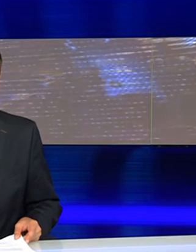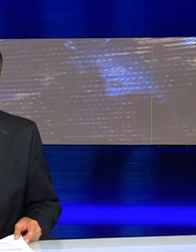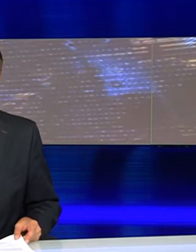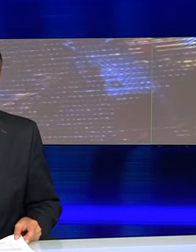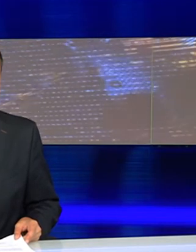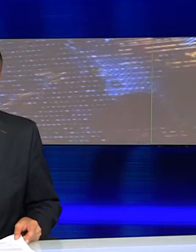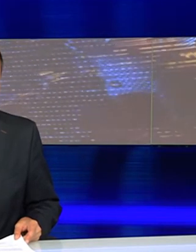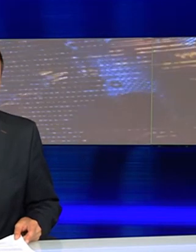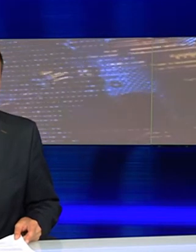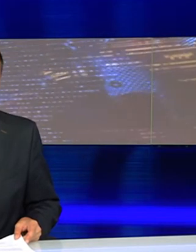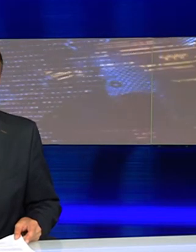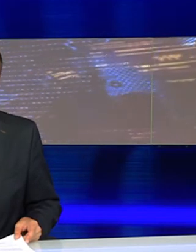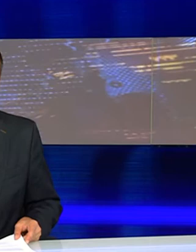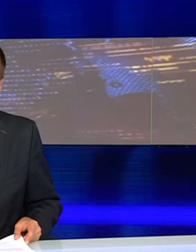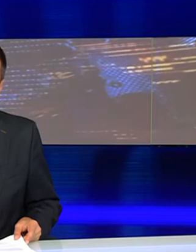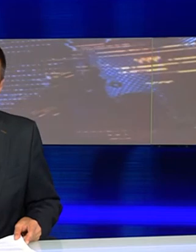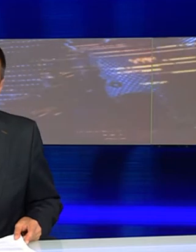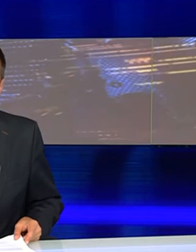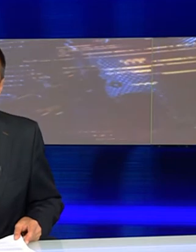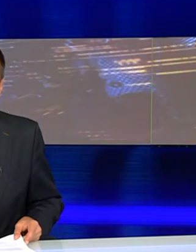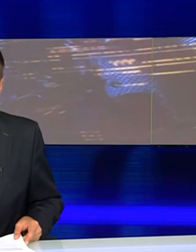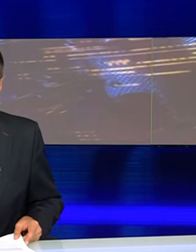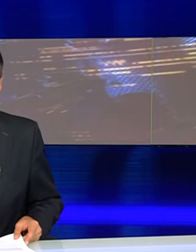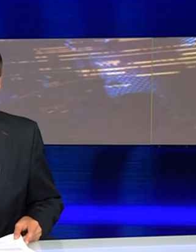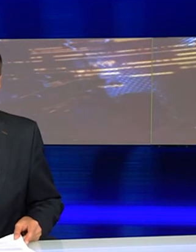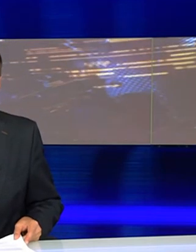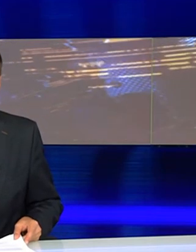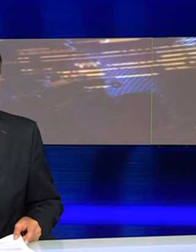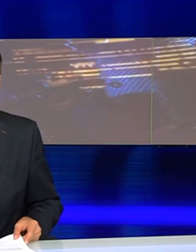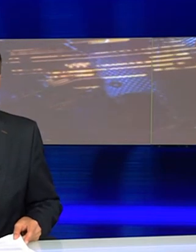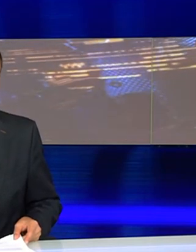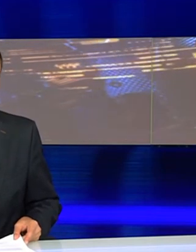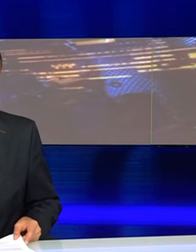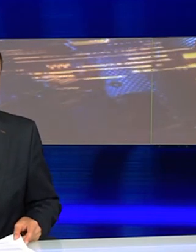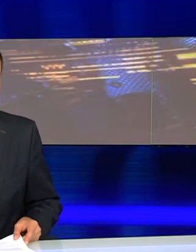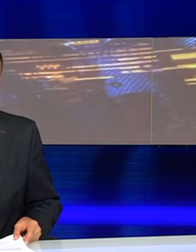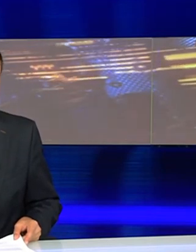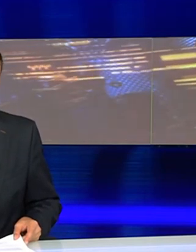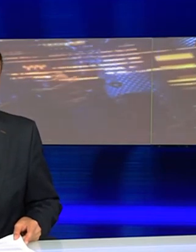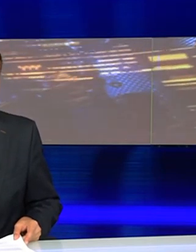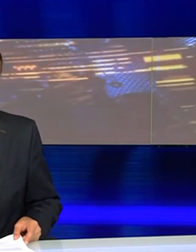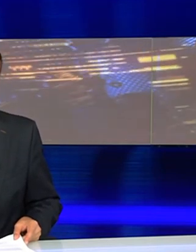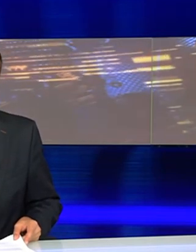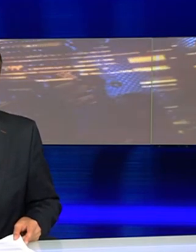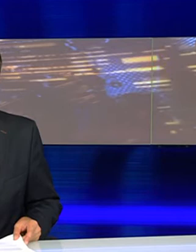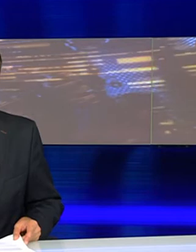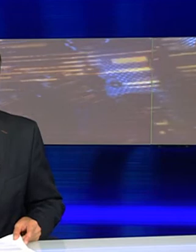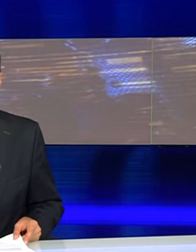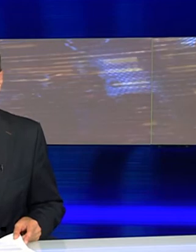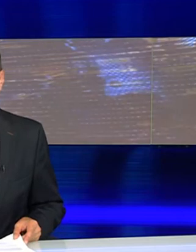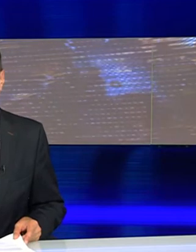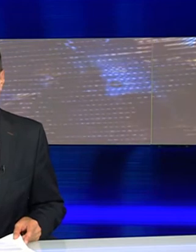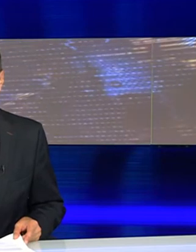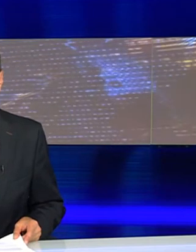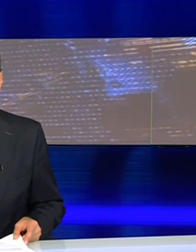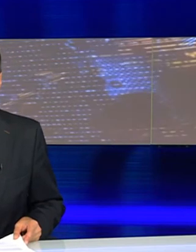на інфікування коронавірусом. На 18 годину вівторка у 3 із них діагноз підтвердили. Двоє ще чекають